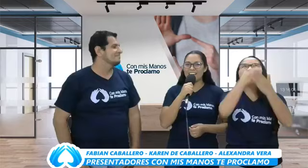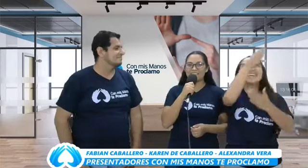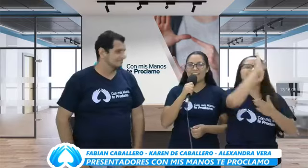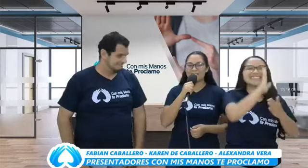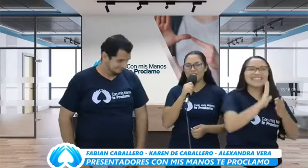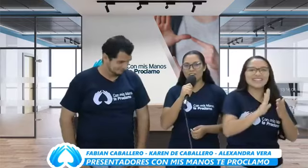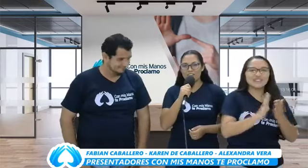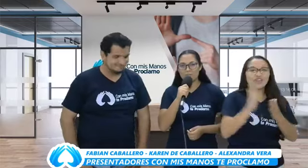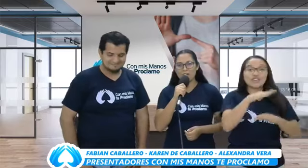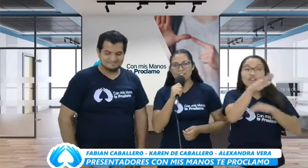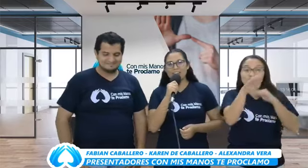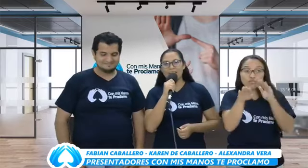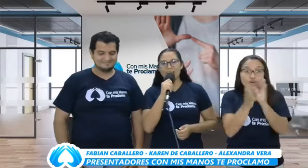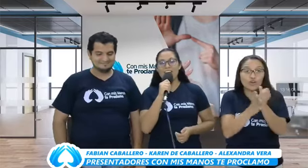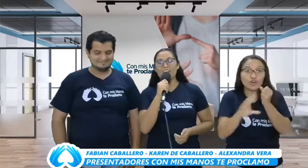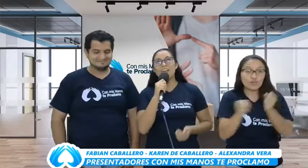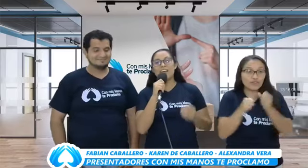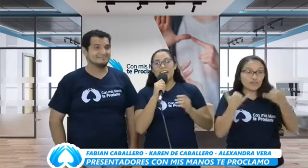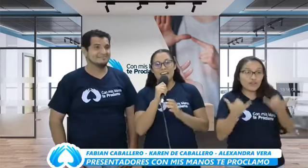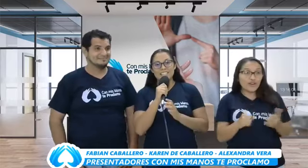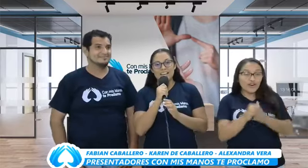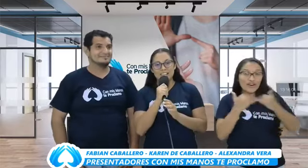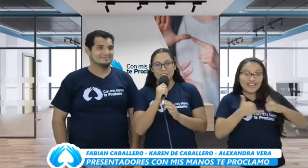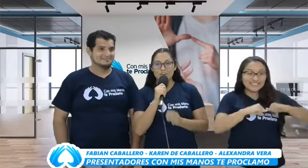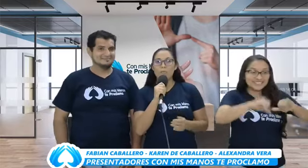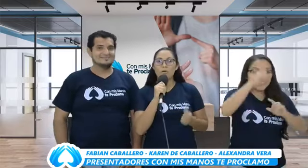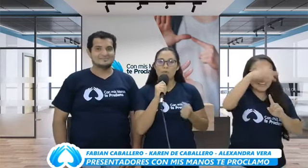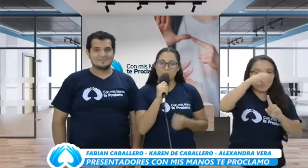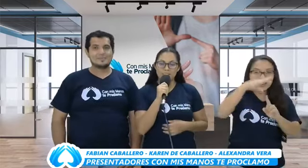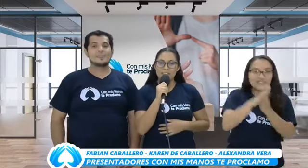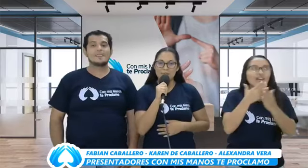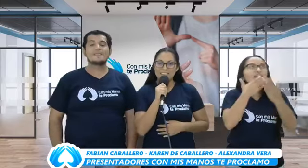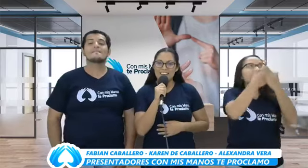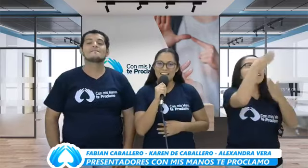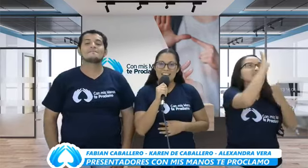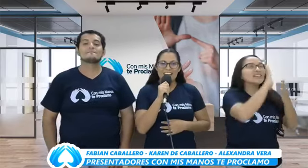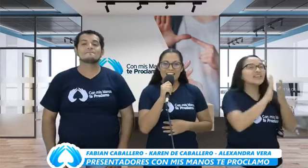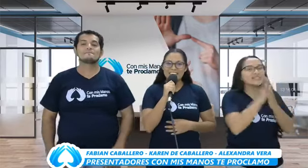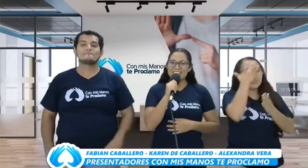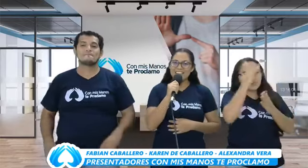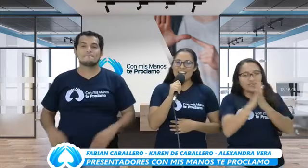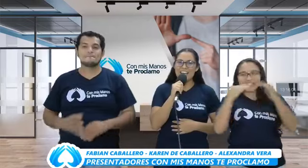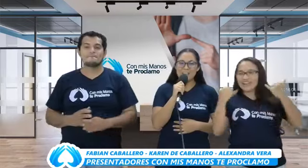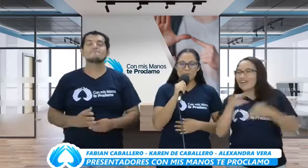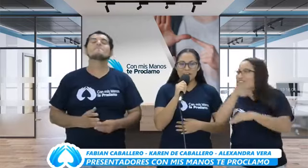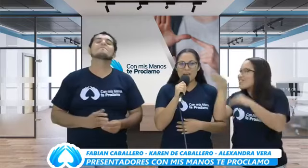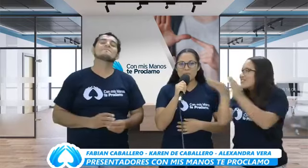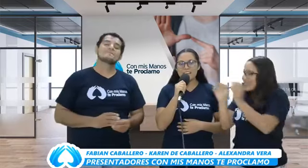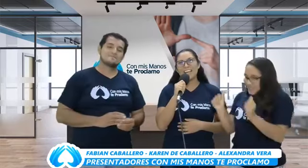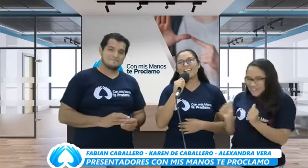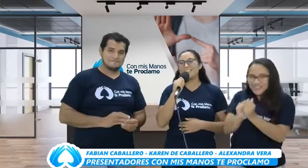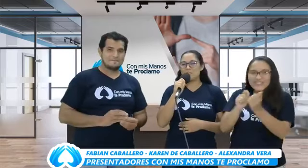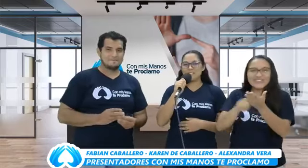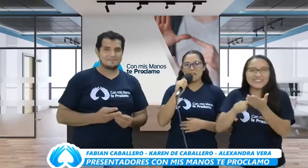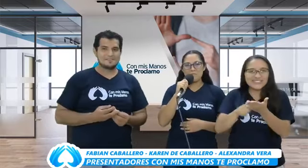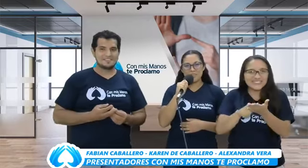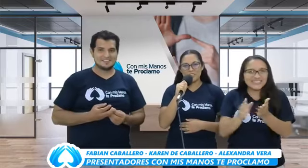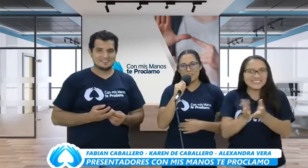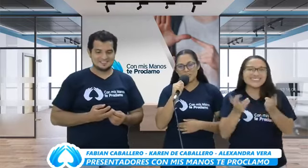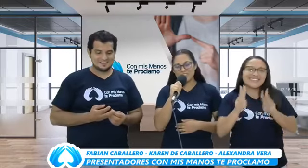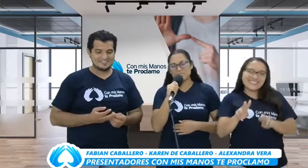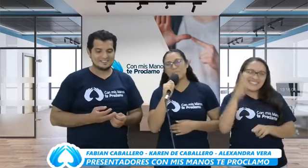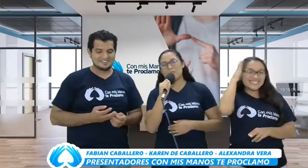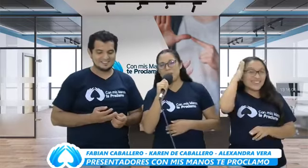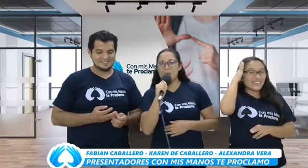gracias a todos los hermanos que están conectados. Gracias a Dios por permitirme estar en este día en el programa. Como saben,